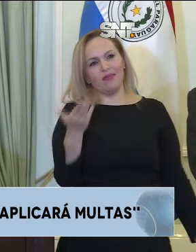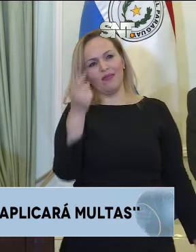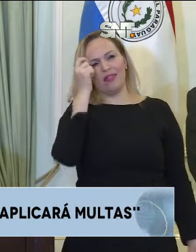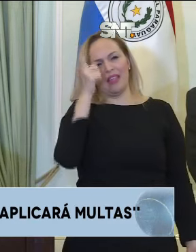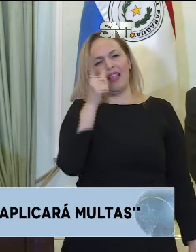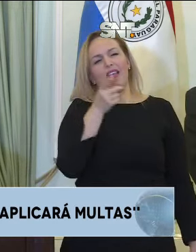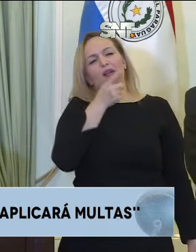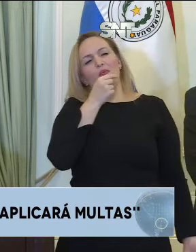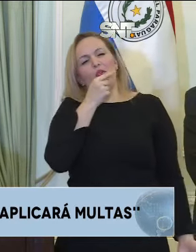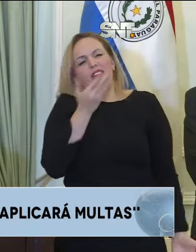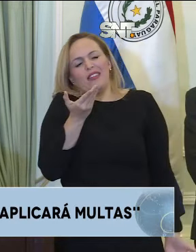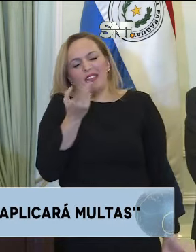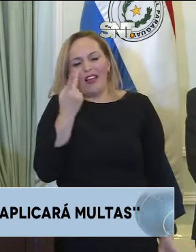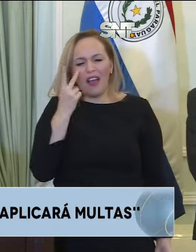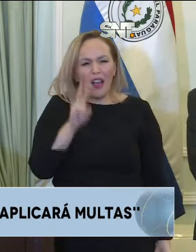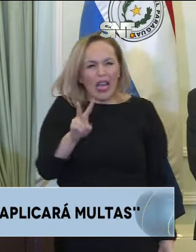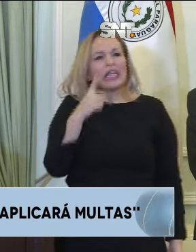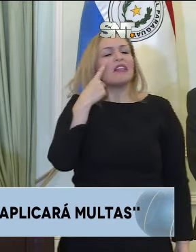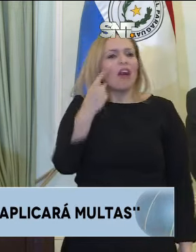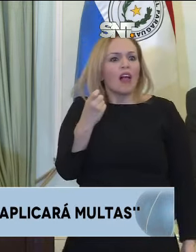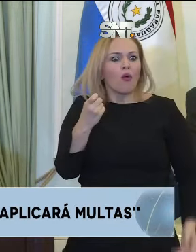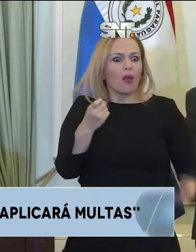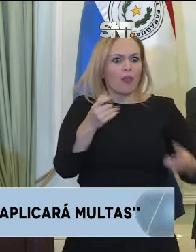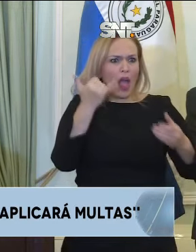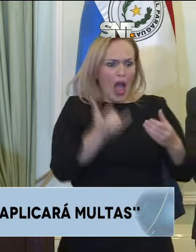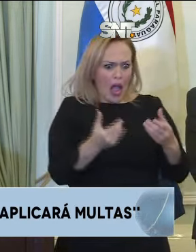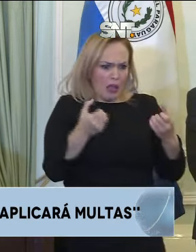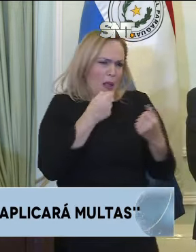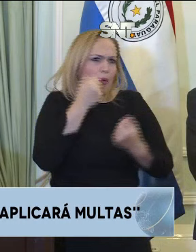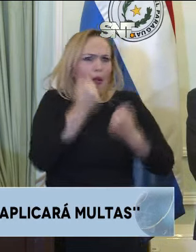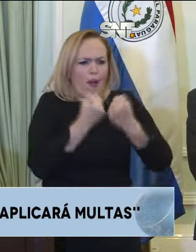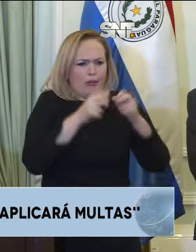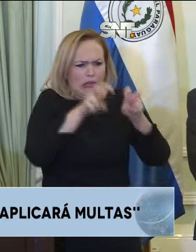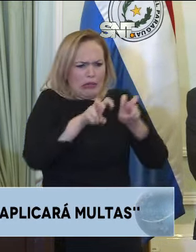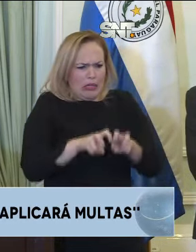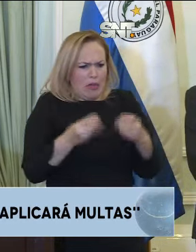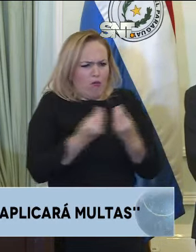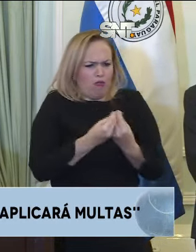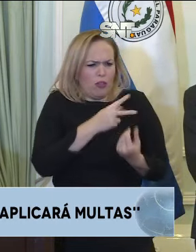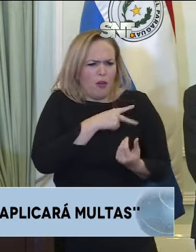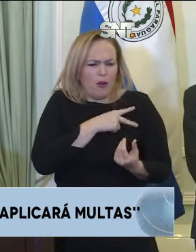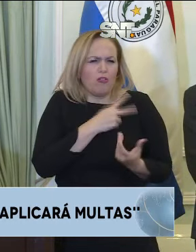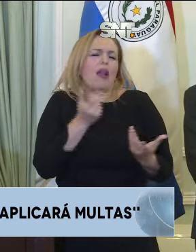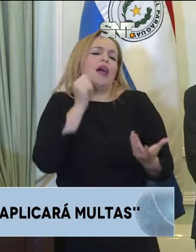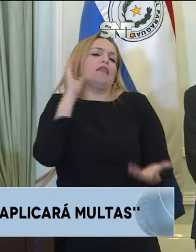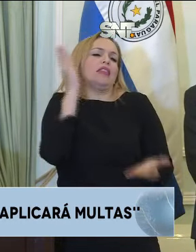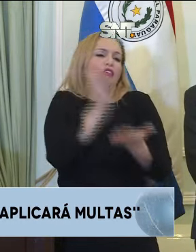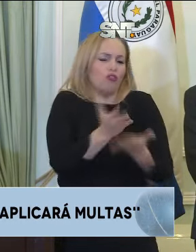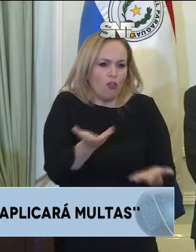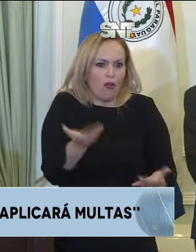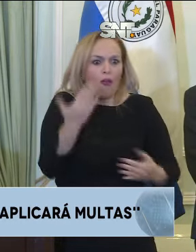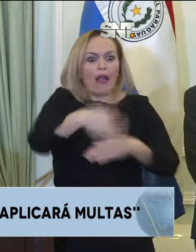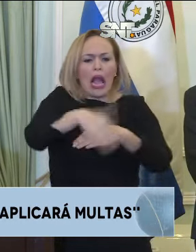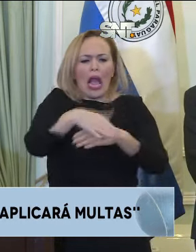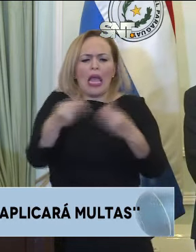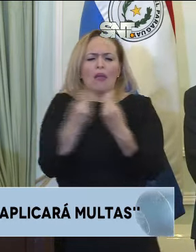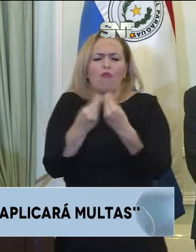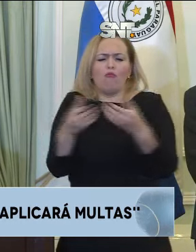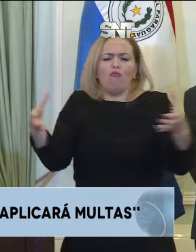es suficientemente astuta. Y yo creo que los inadaptados son minoría absoluta hoy. Eso sí,